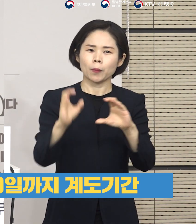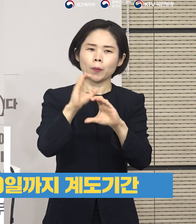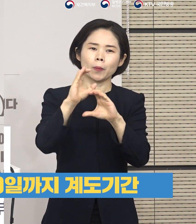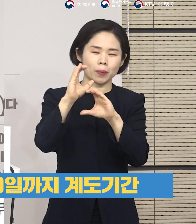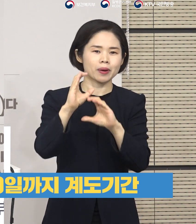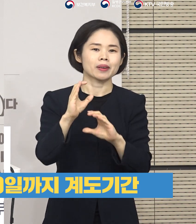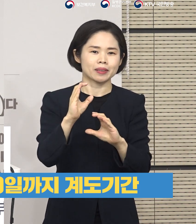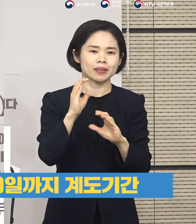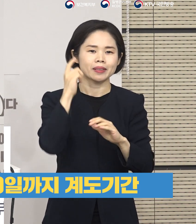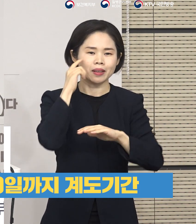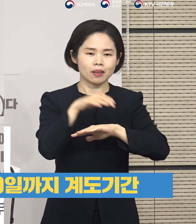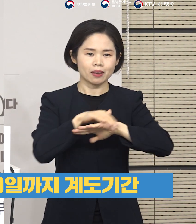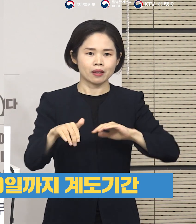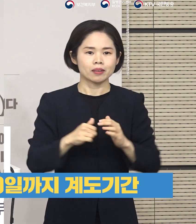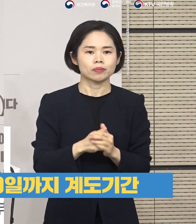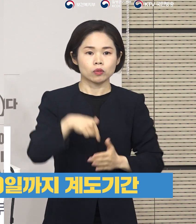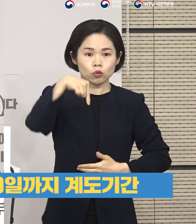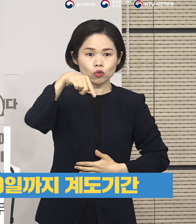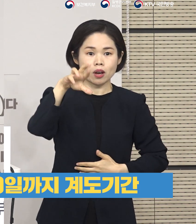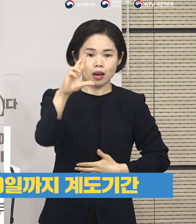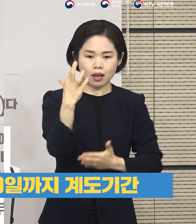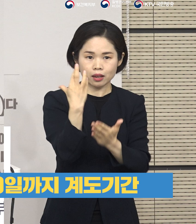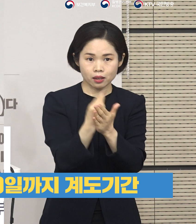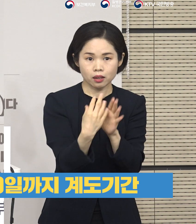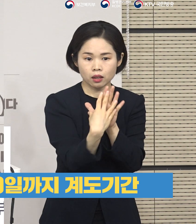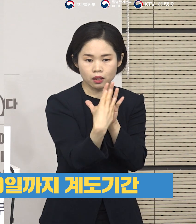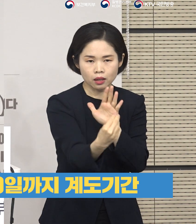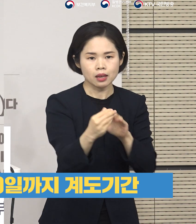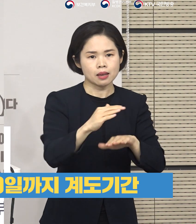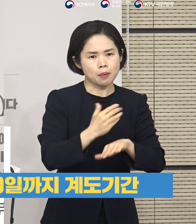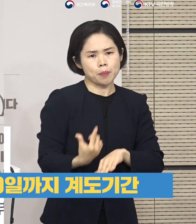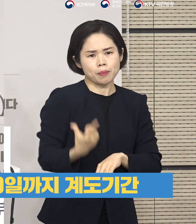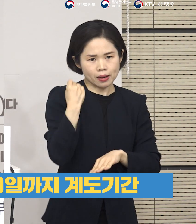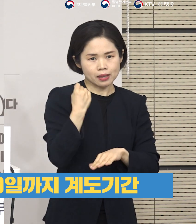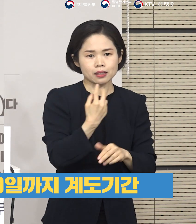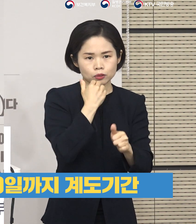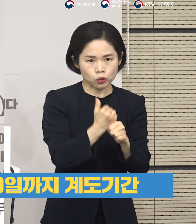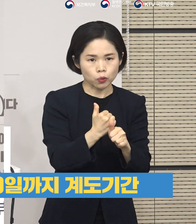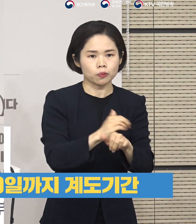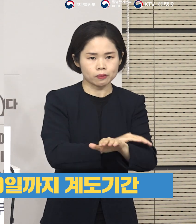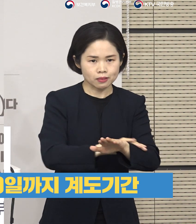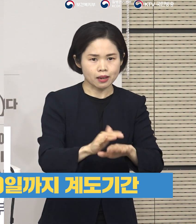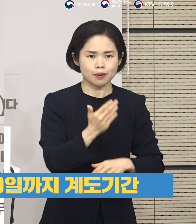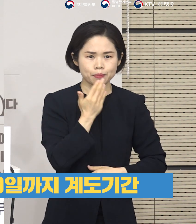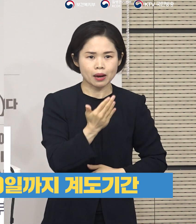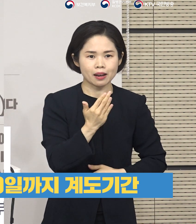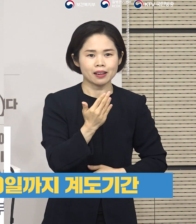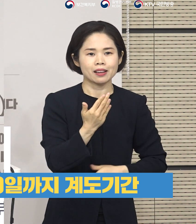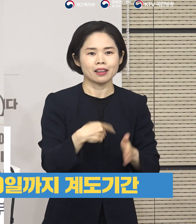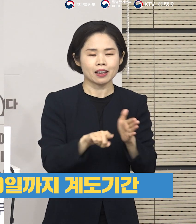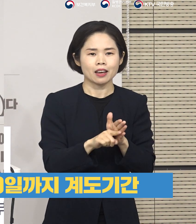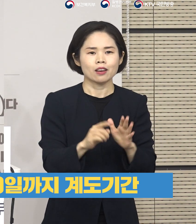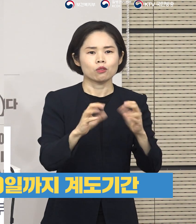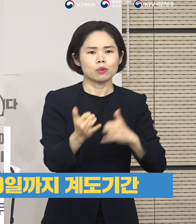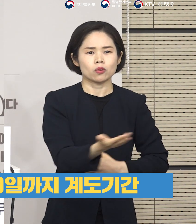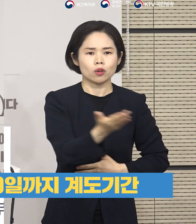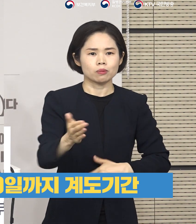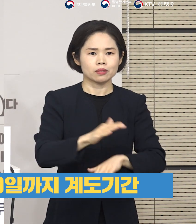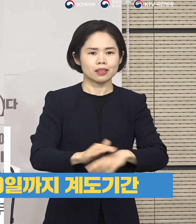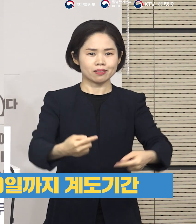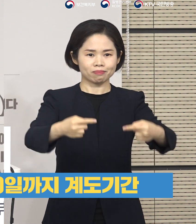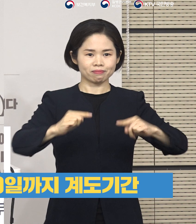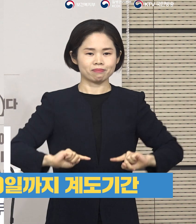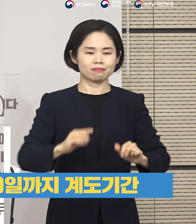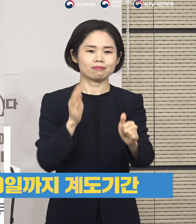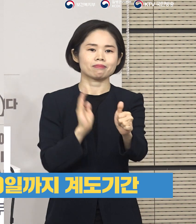이용에 불편함이 없도록 최선을 다하겠습니다. 전자출입 명부 시스템이 조기에 정착될 수 있도록